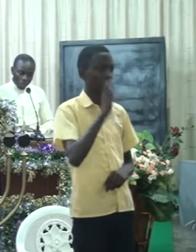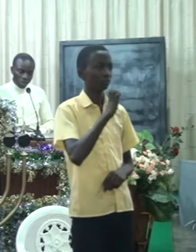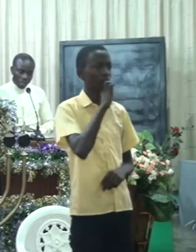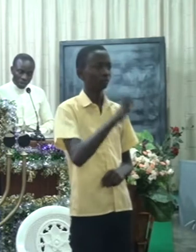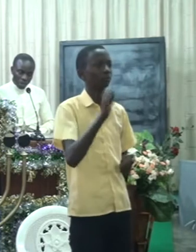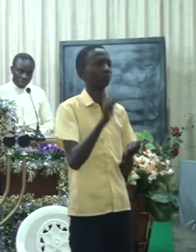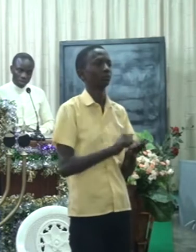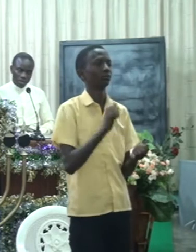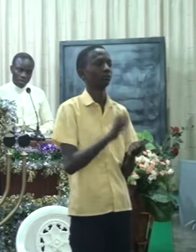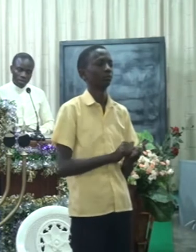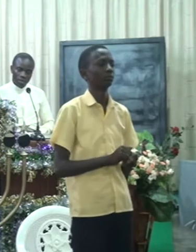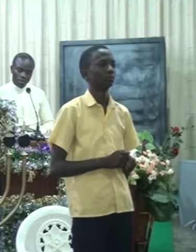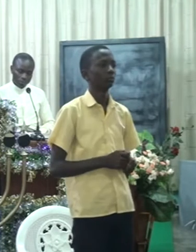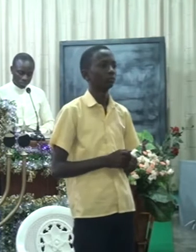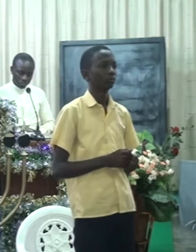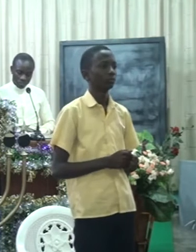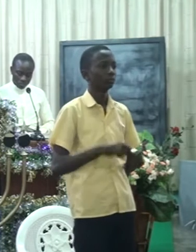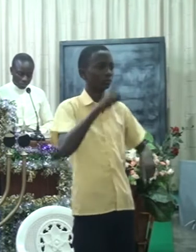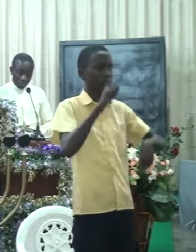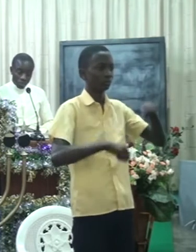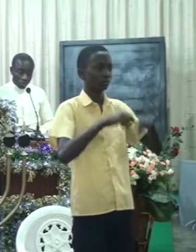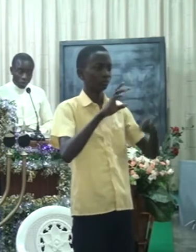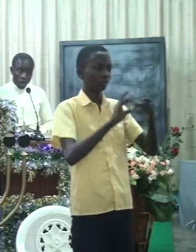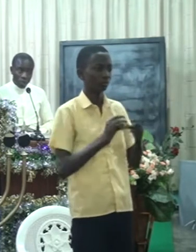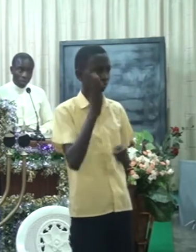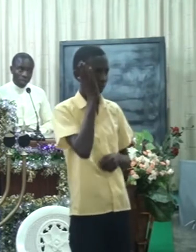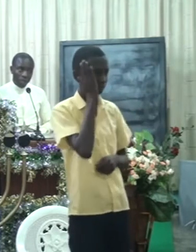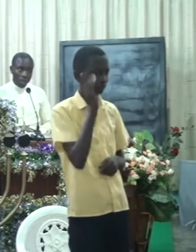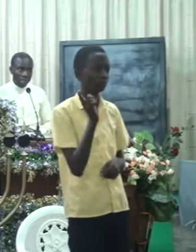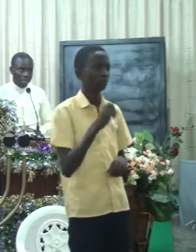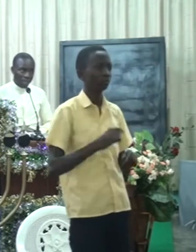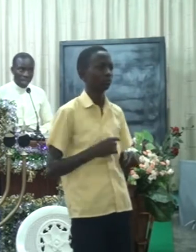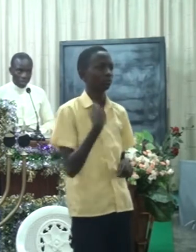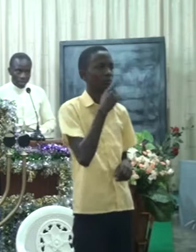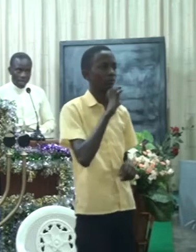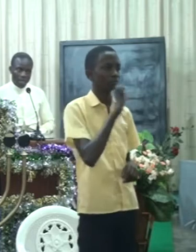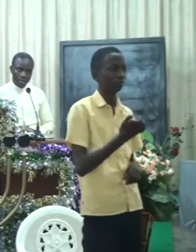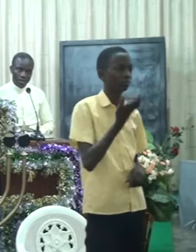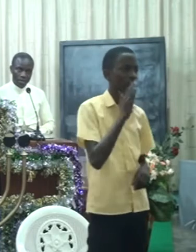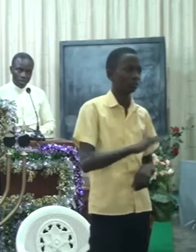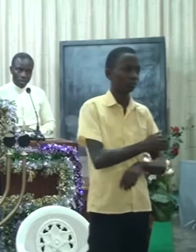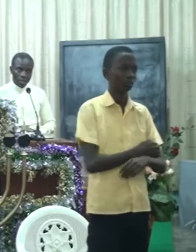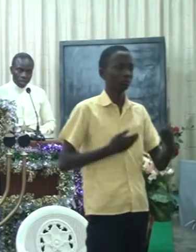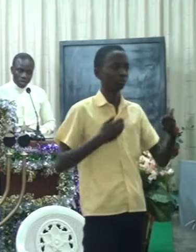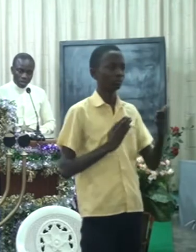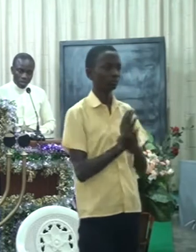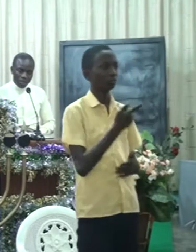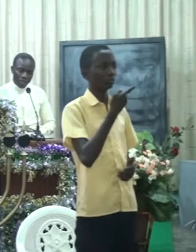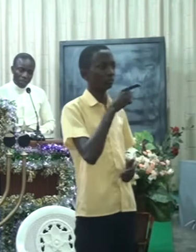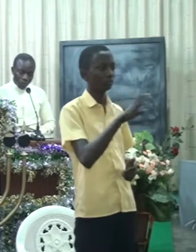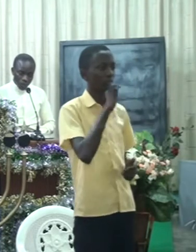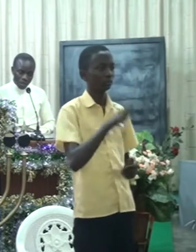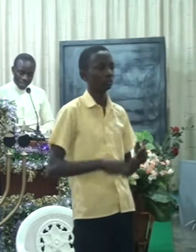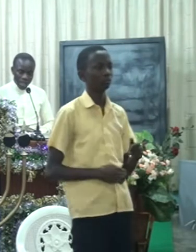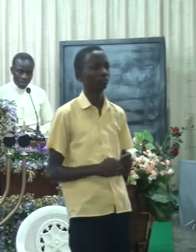Quand la conscience est détruite, tu ne sauras plus différencier le bien et le mal. Tu es